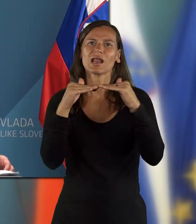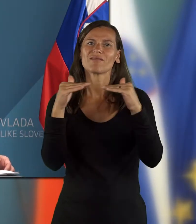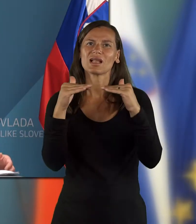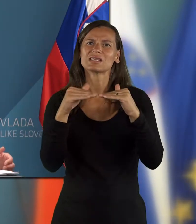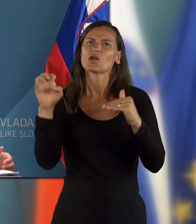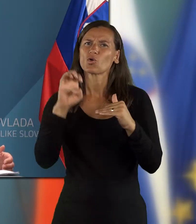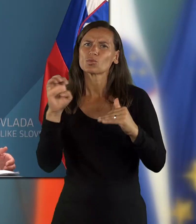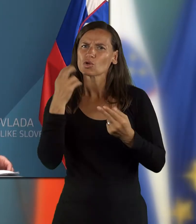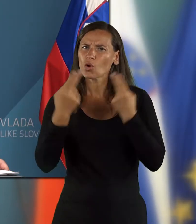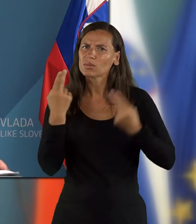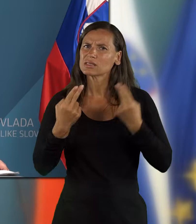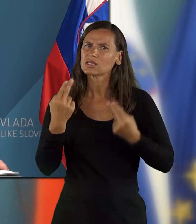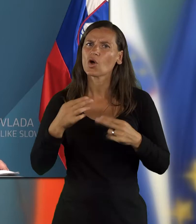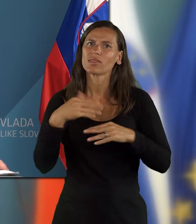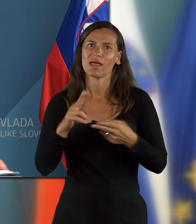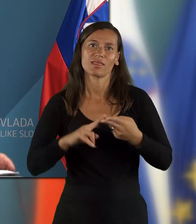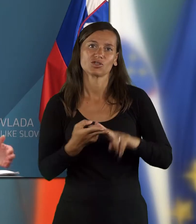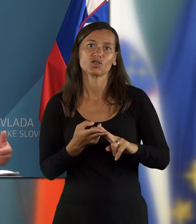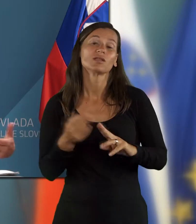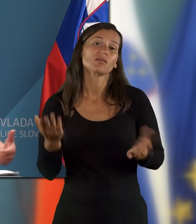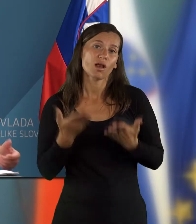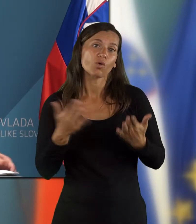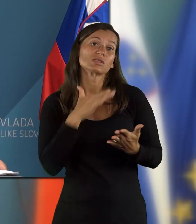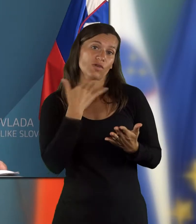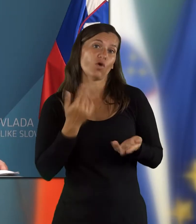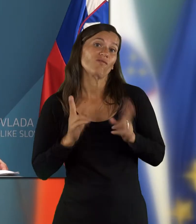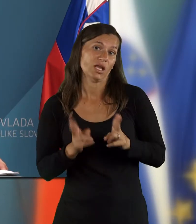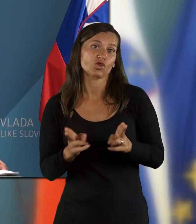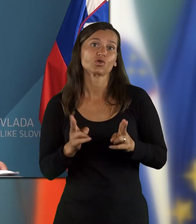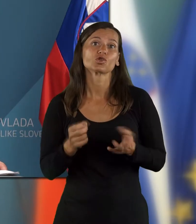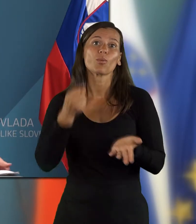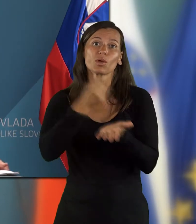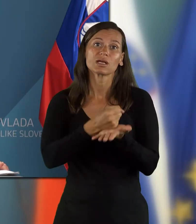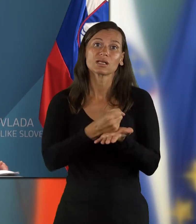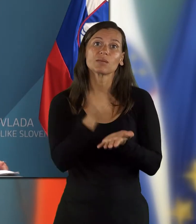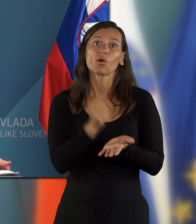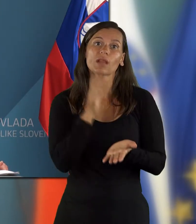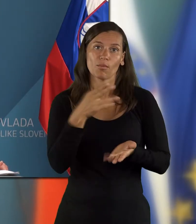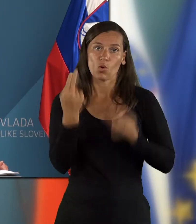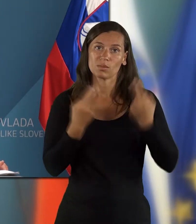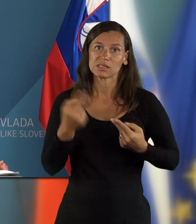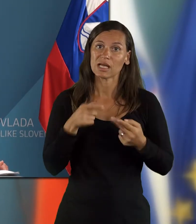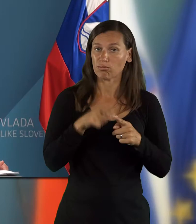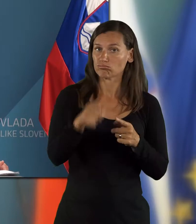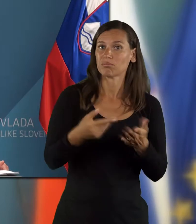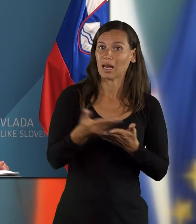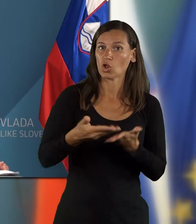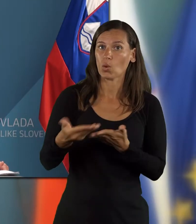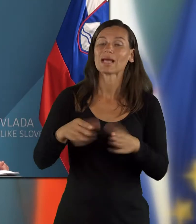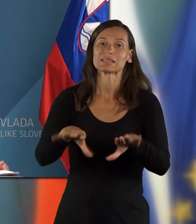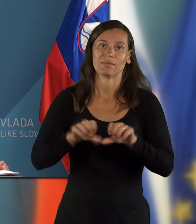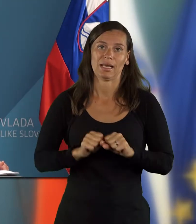z Evropsko komisijo na način, da lahko z veliko verjetnostjo potrdimo, da bo komisija tovrstne